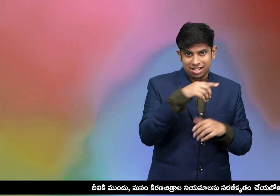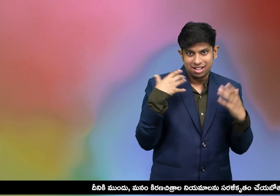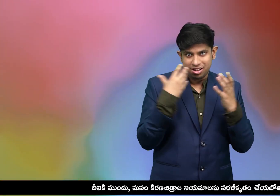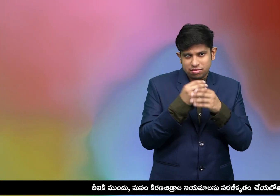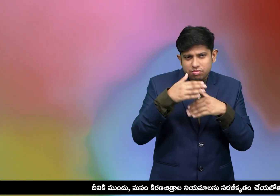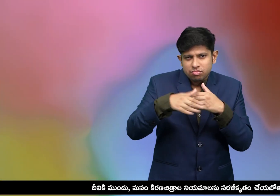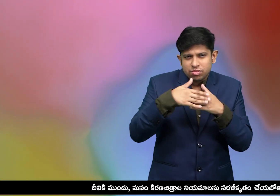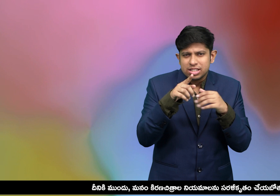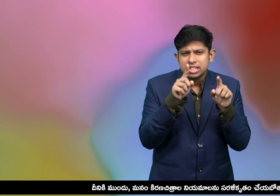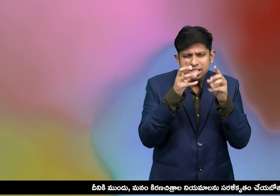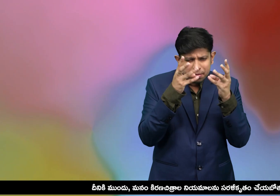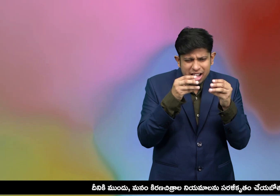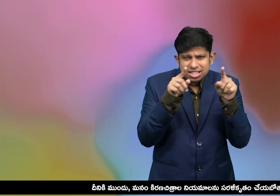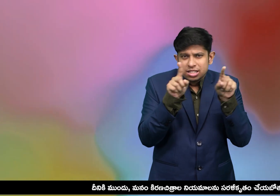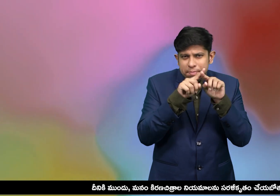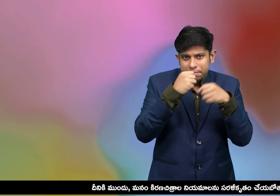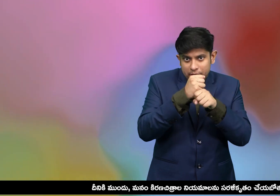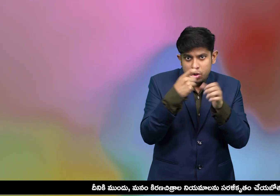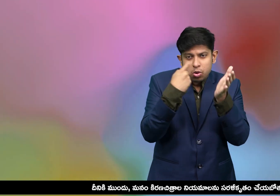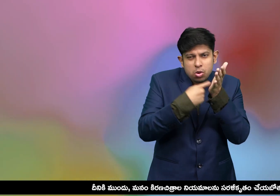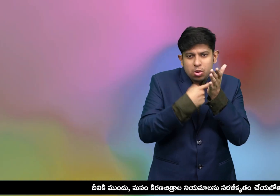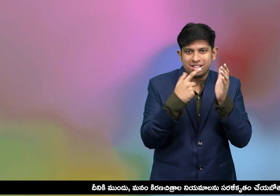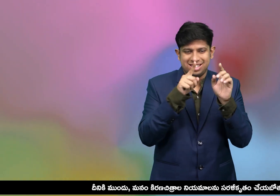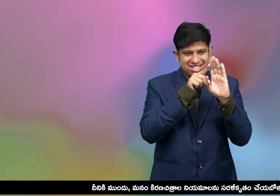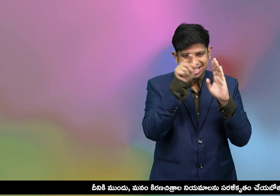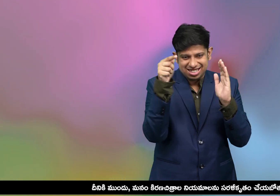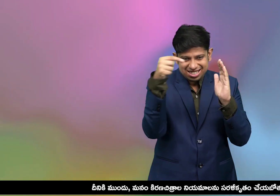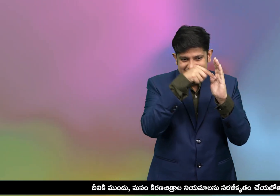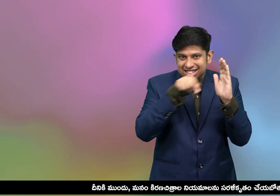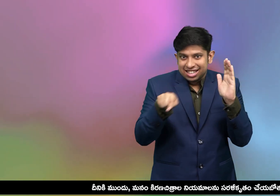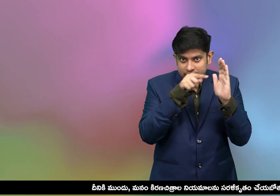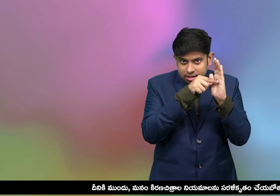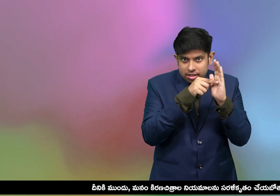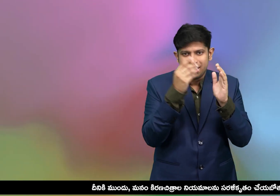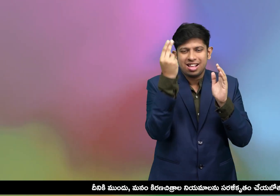దీనికి ముందు మనం కిరణ చిత్రాల నియమాలను సరళీకృతం చేయబోతున్నాము.